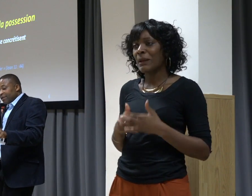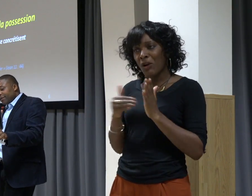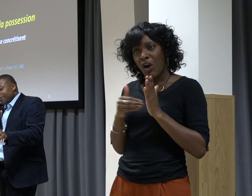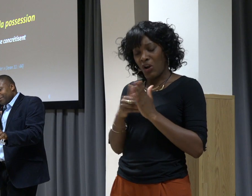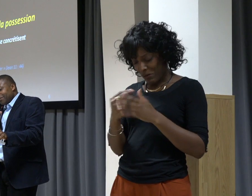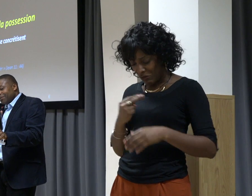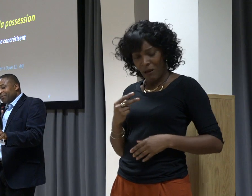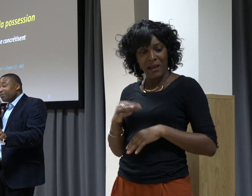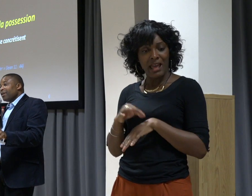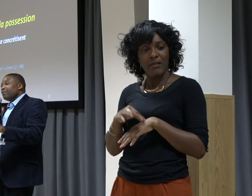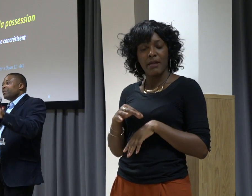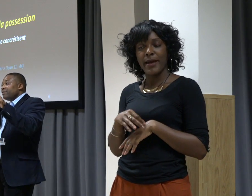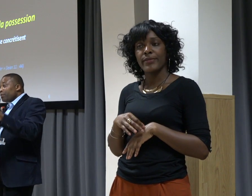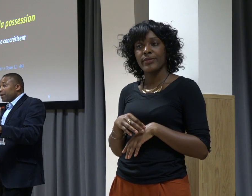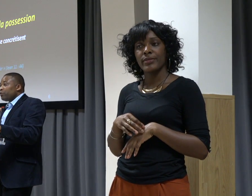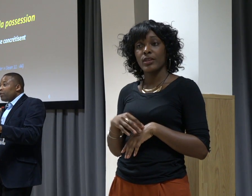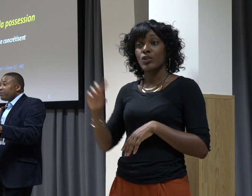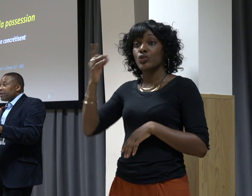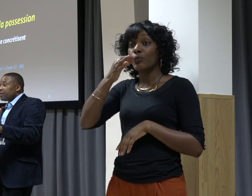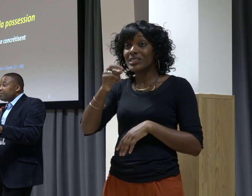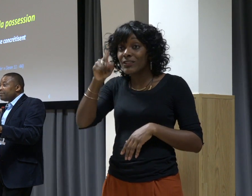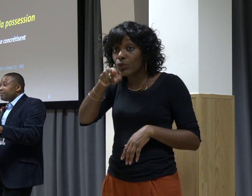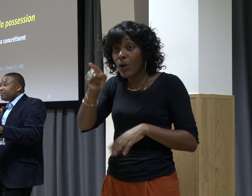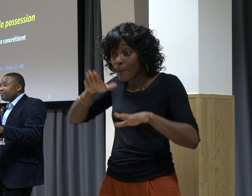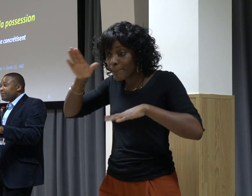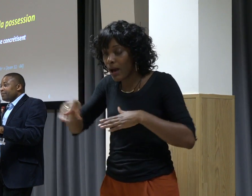ce matin, vous avez un pas de foi à faire.